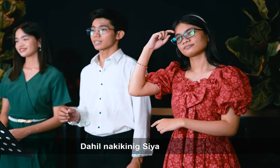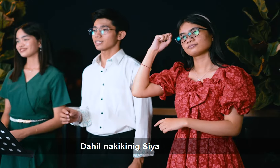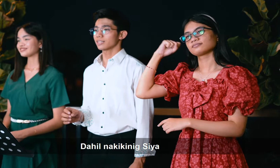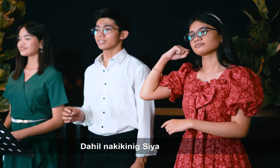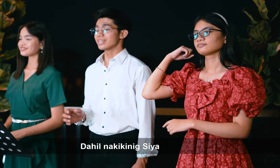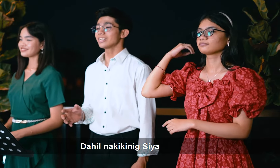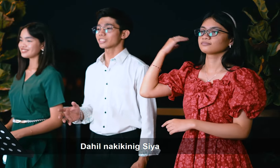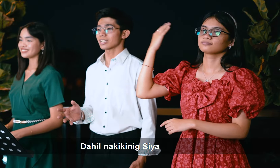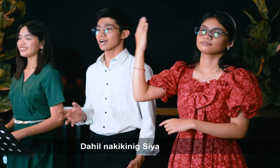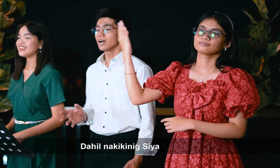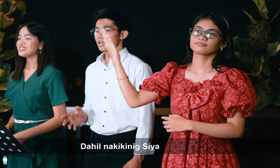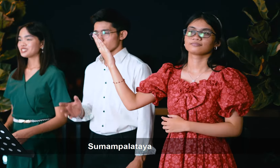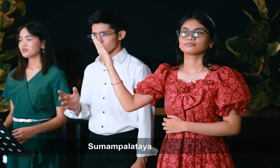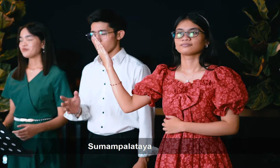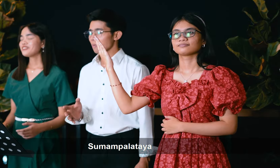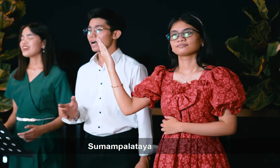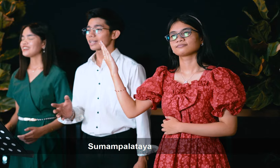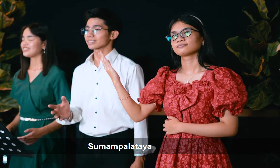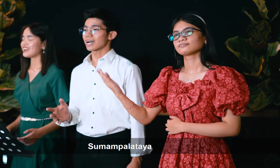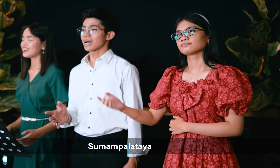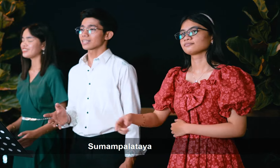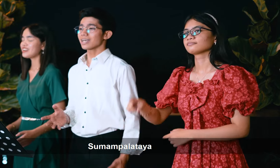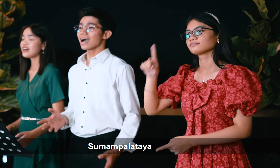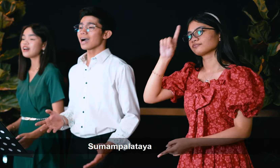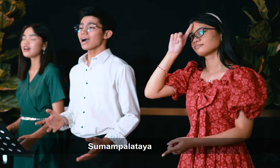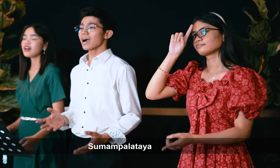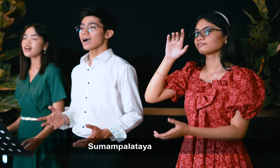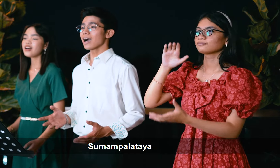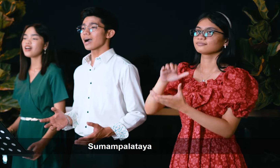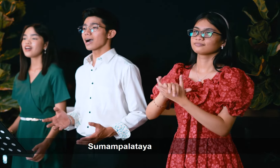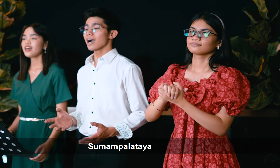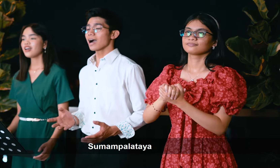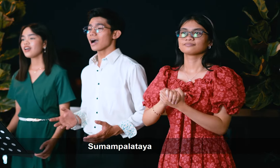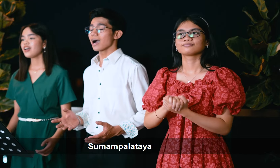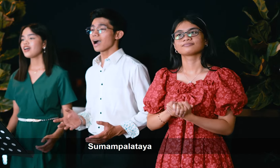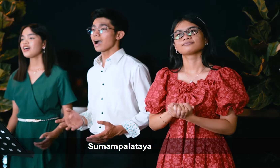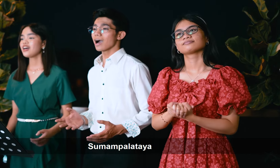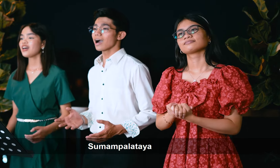Dahil nakikinig siya, sumumpalataya.